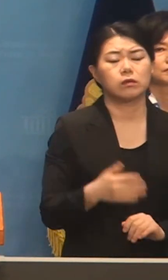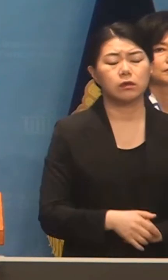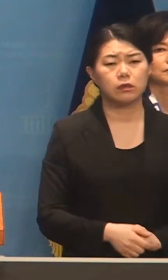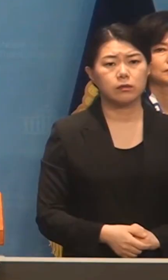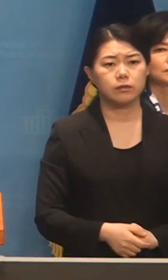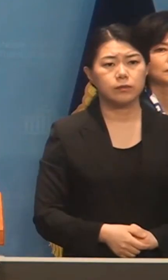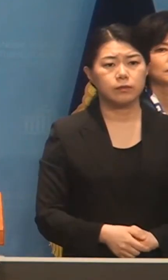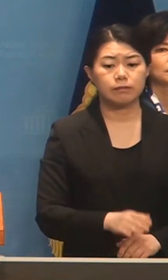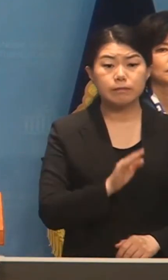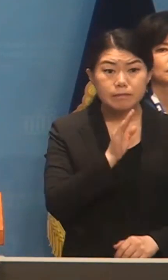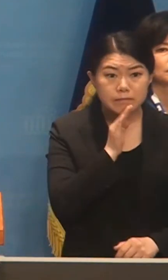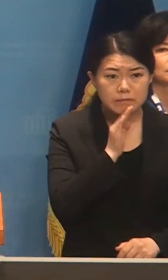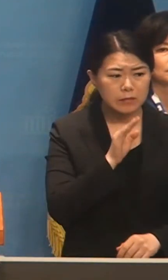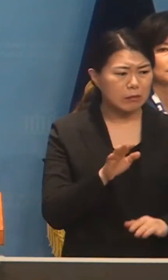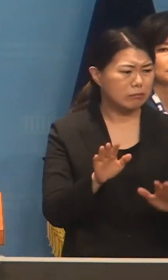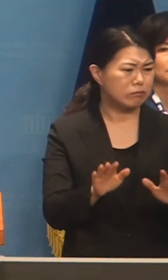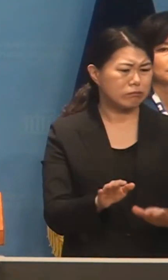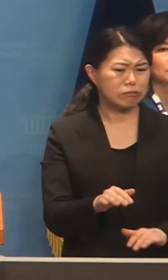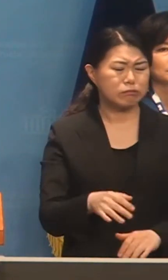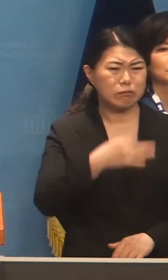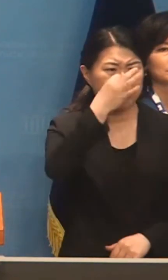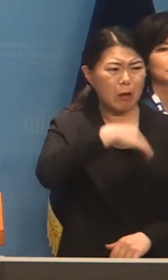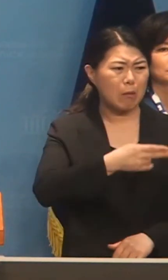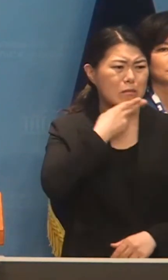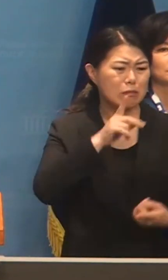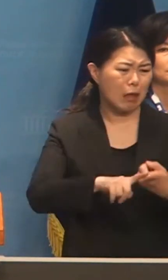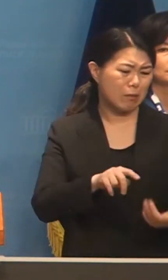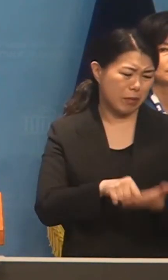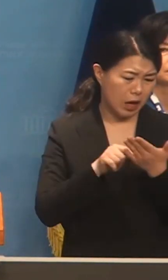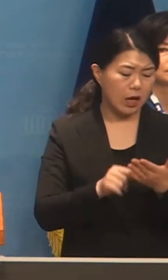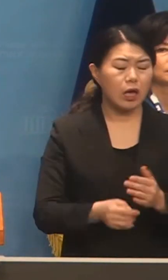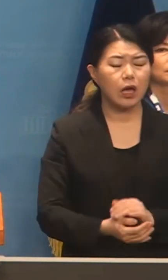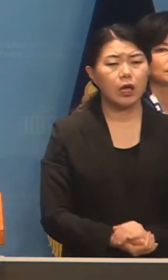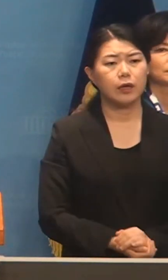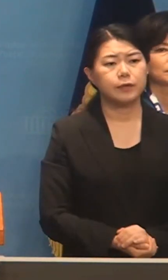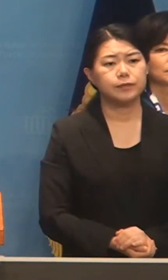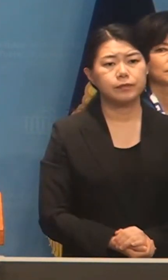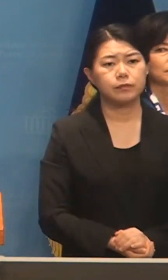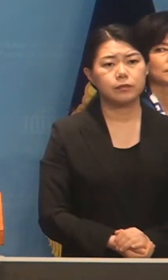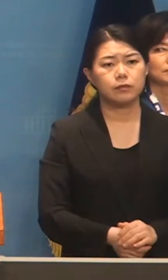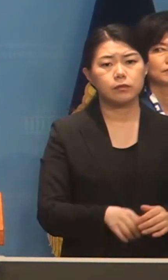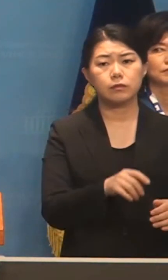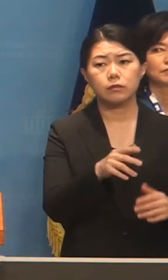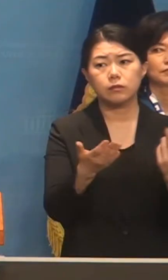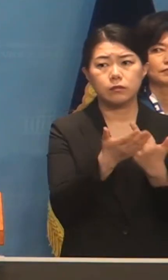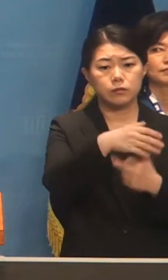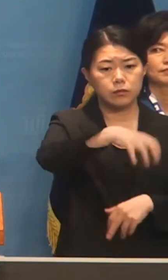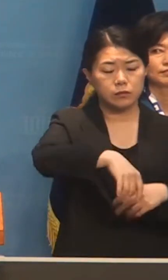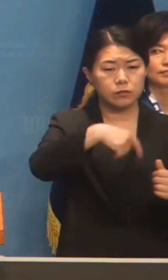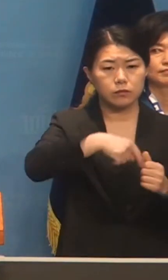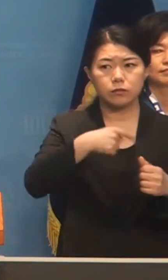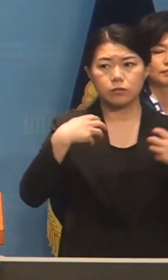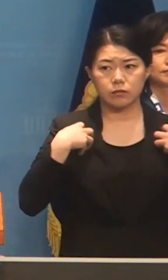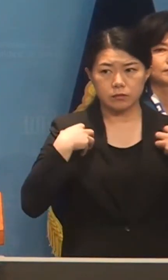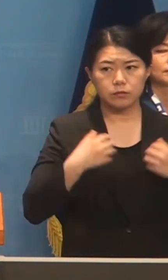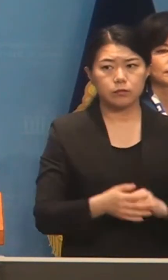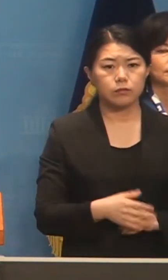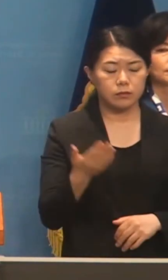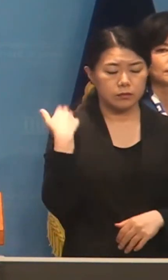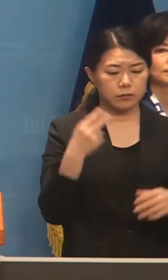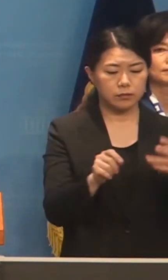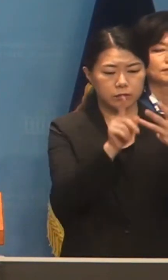있습니다. 실제로 유명무실한 실태는 그대로 드러났습니다. 고인이 소속된 제주도 교육청의 경우